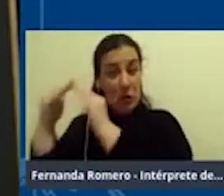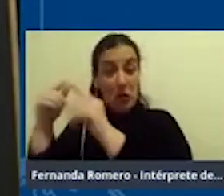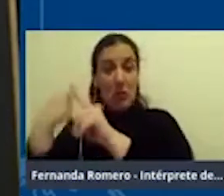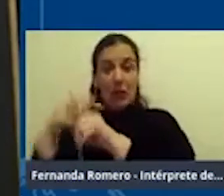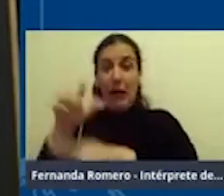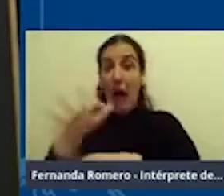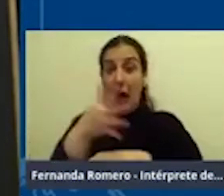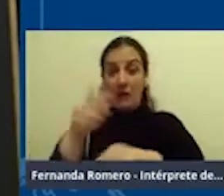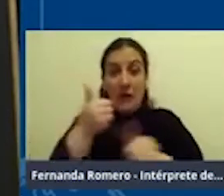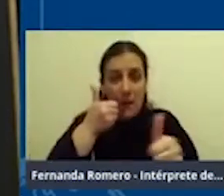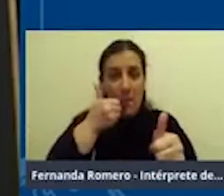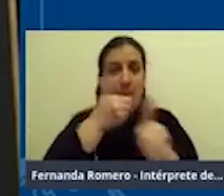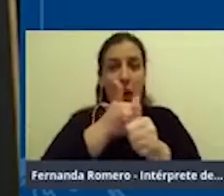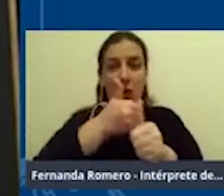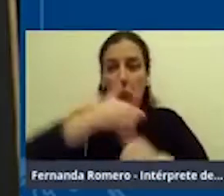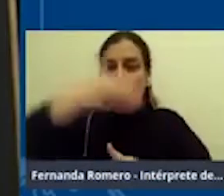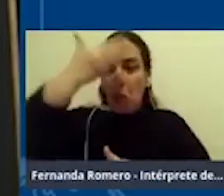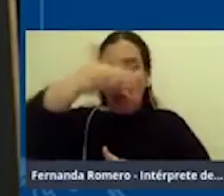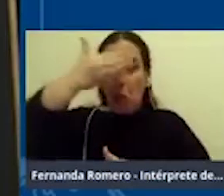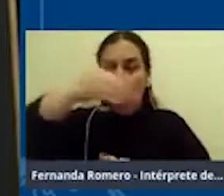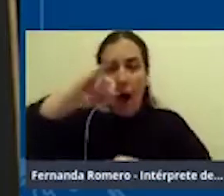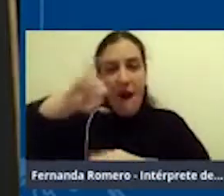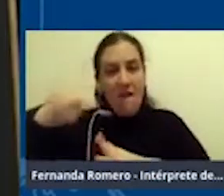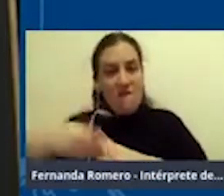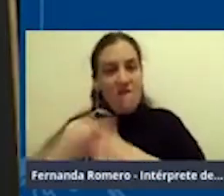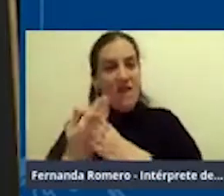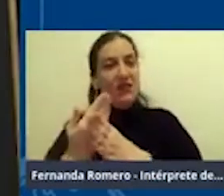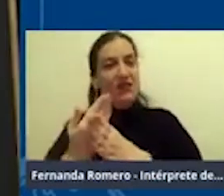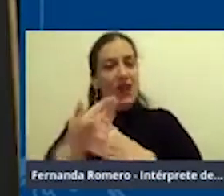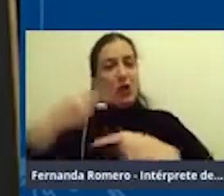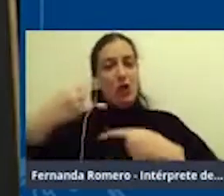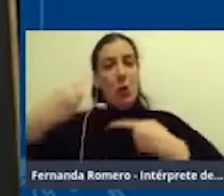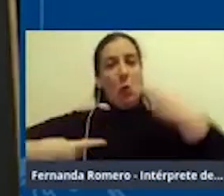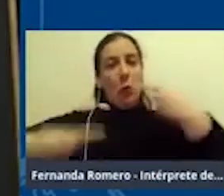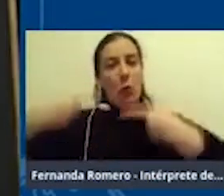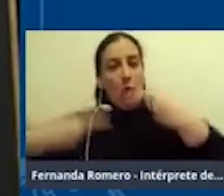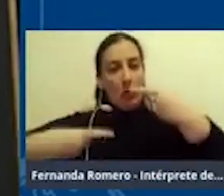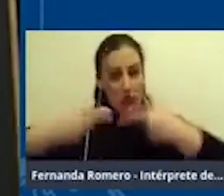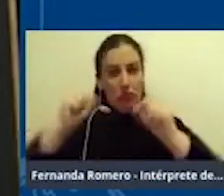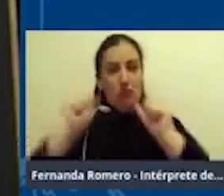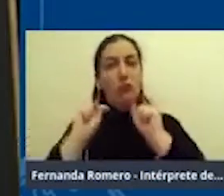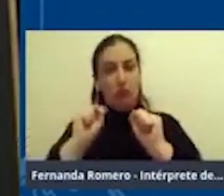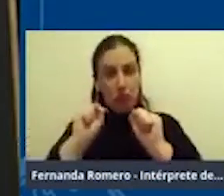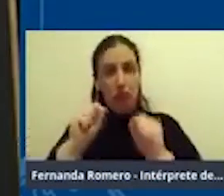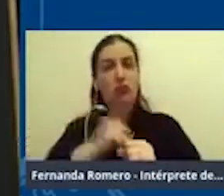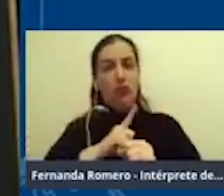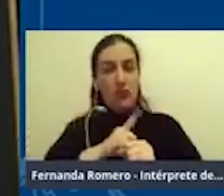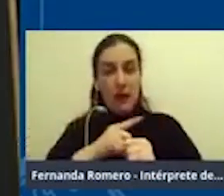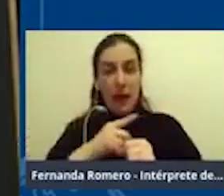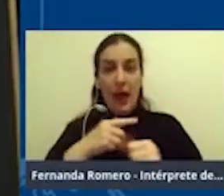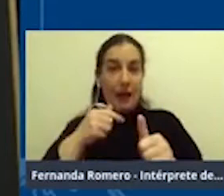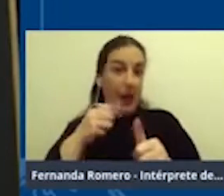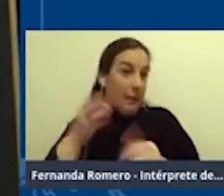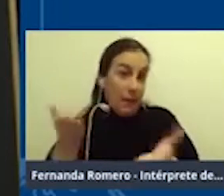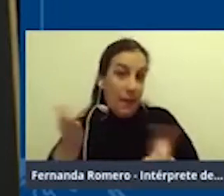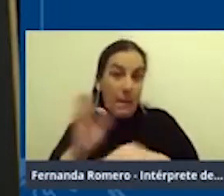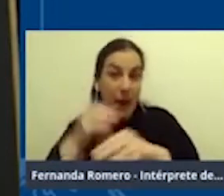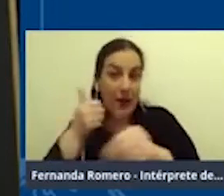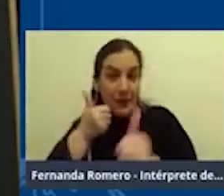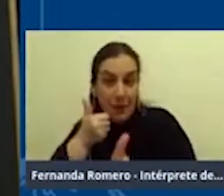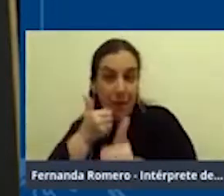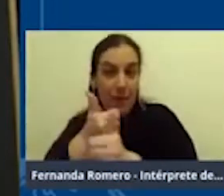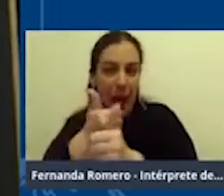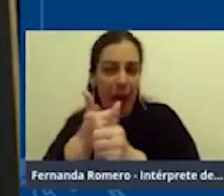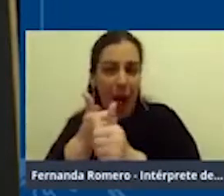não enxerga as vantagens competitivas que poderíamos ter com esses vizinhos com uma aproximação, uma integração